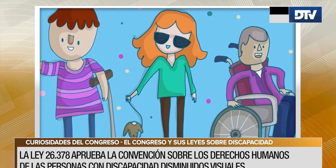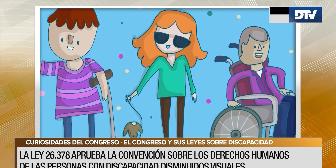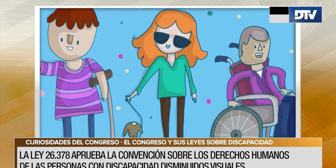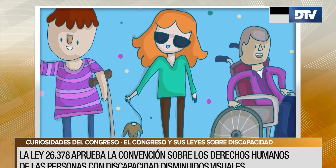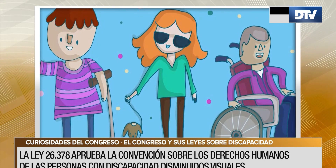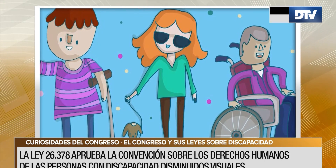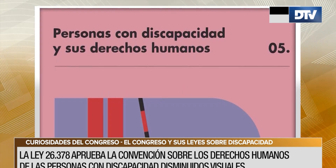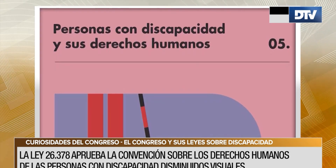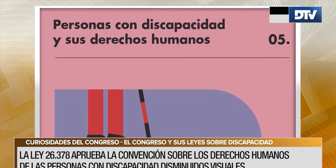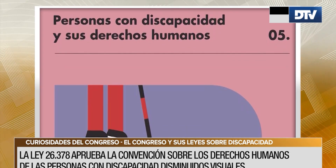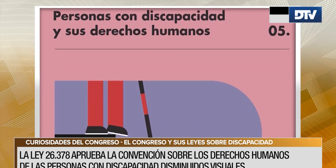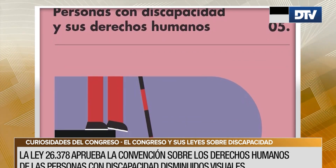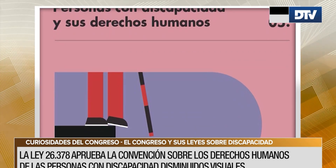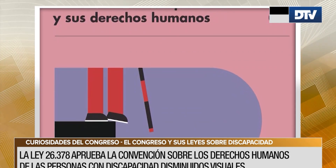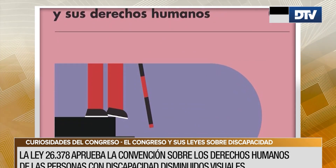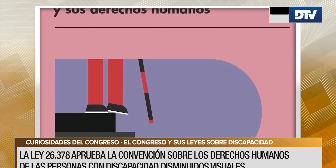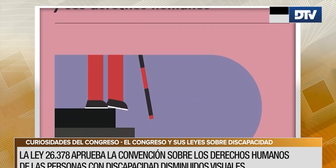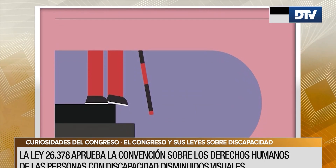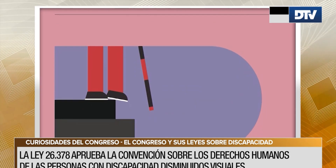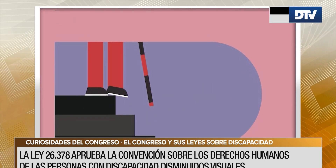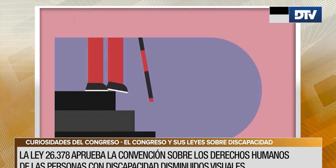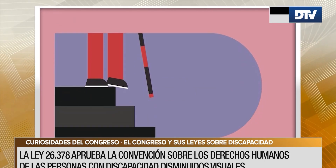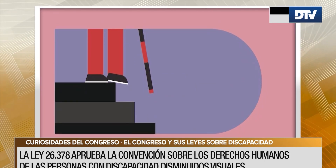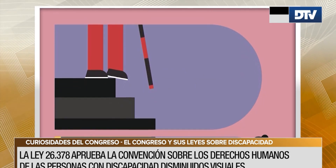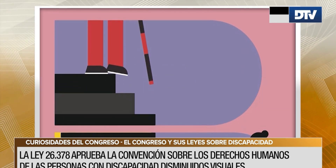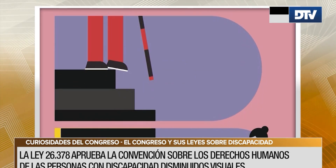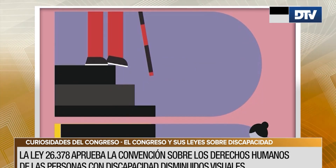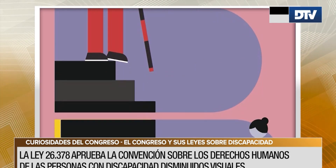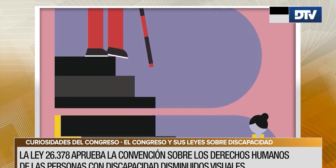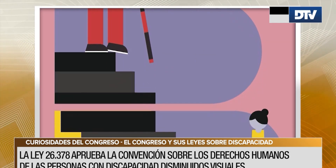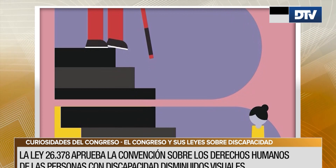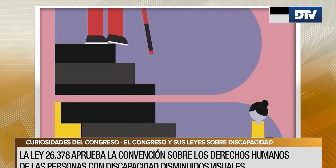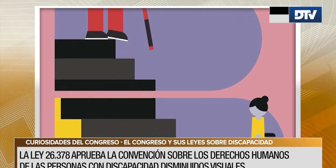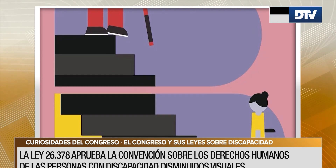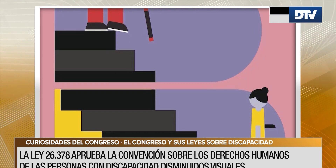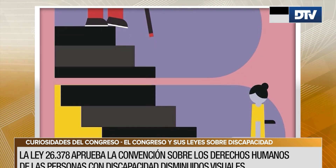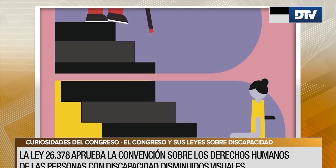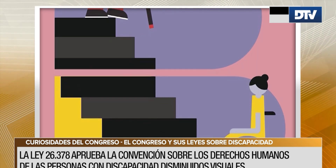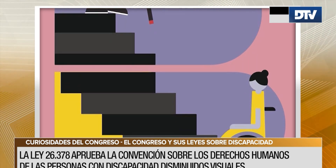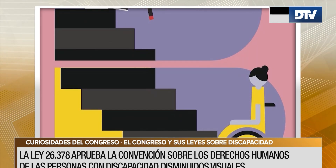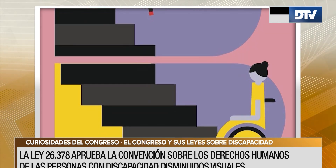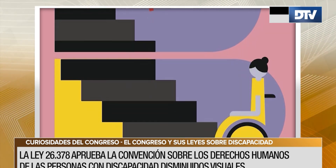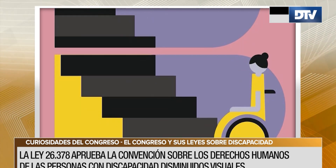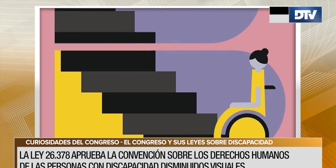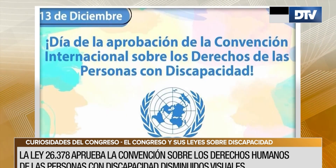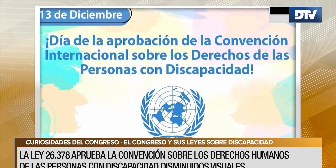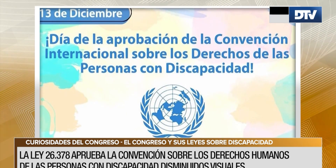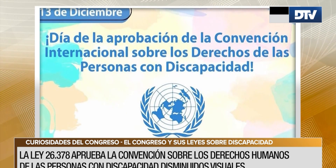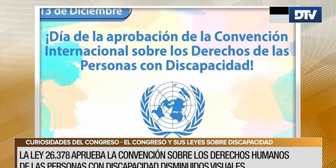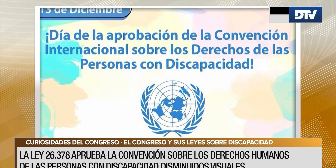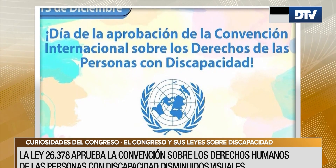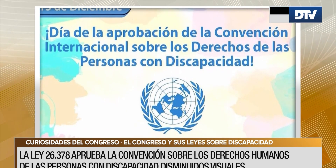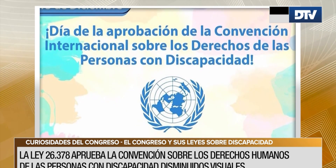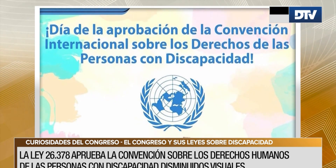fue promulgada en el 2008 y en ella se aprueba la Convención sobre los Derechos de las Personas con Discapacidad, resultando